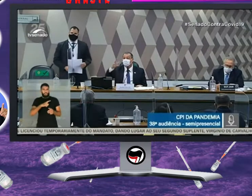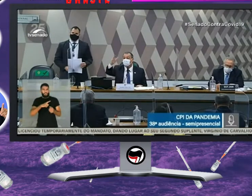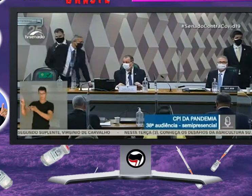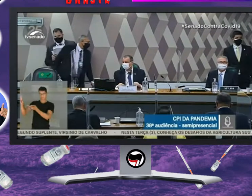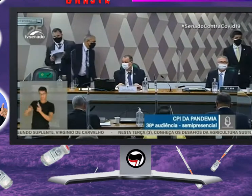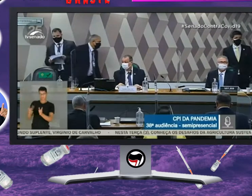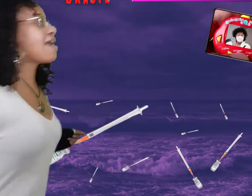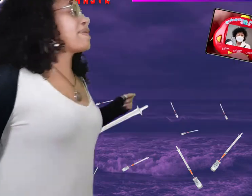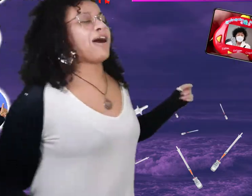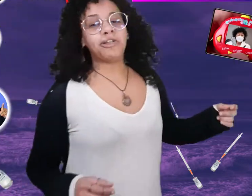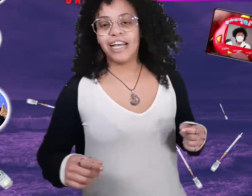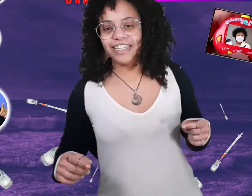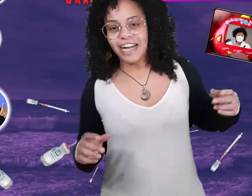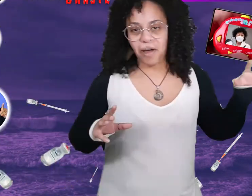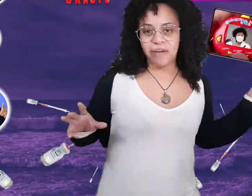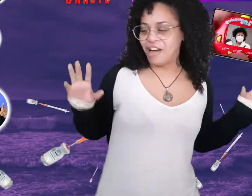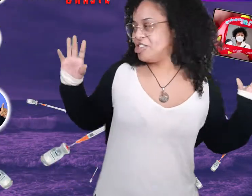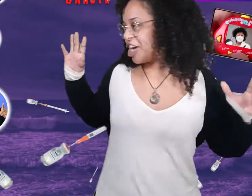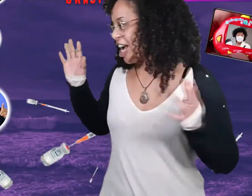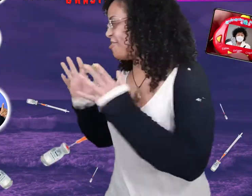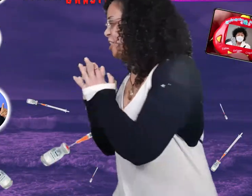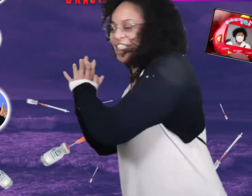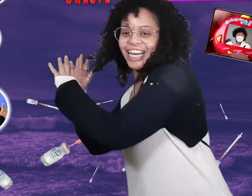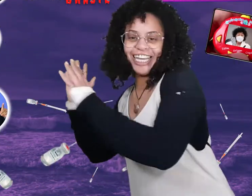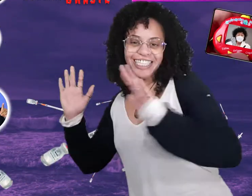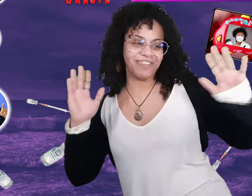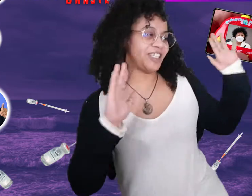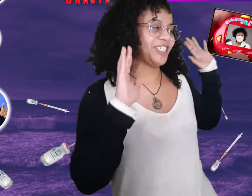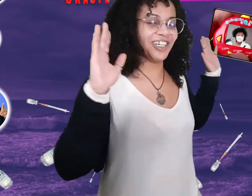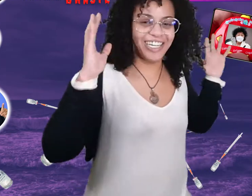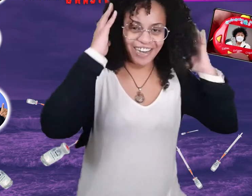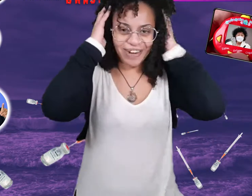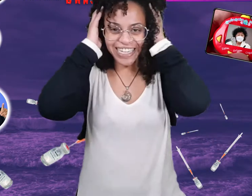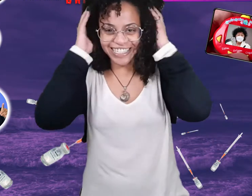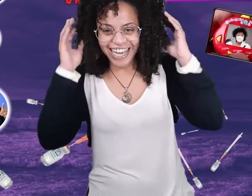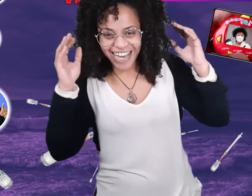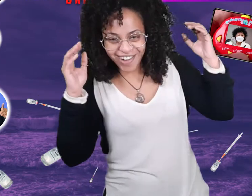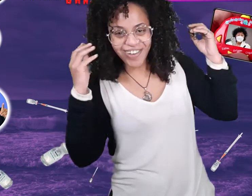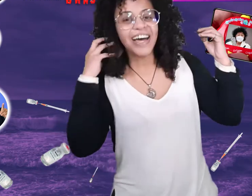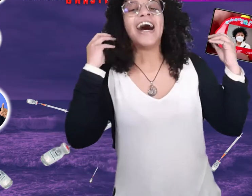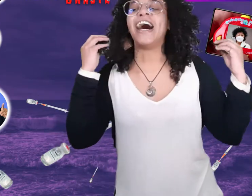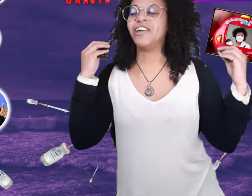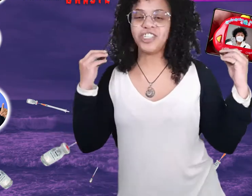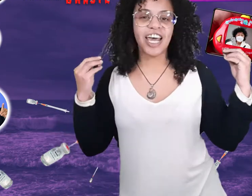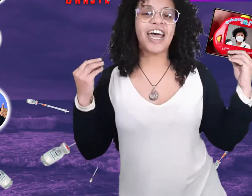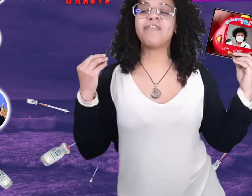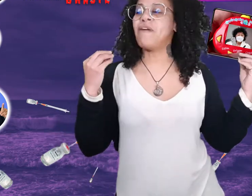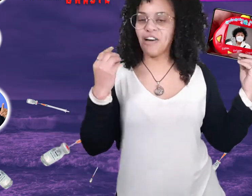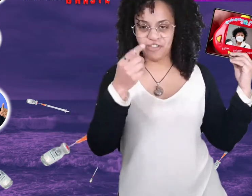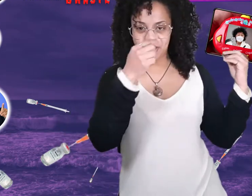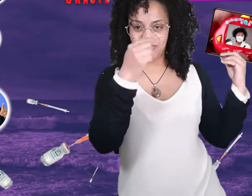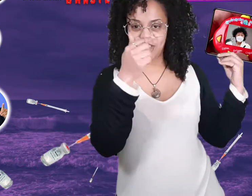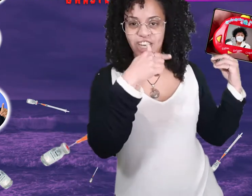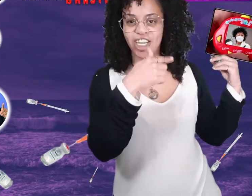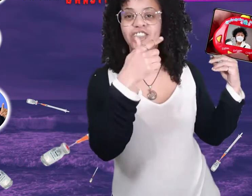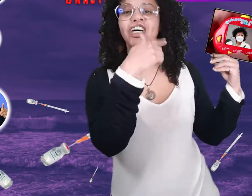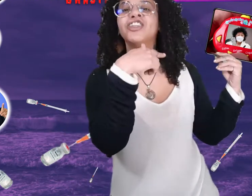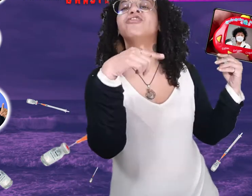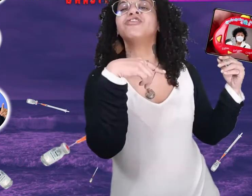a Thalita. Thalita Cabral, cheguei, Vossa Excelência, Vossa Senhoria. É Brasil! Ai, hoje é bafo esse vídeo aí do Randolph, hein,